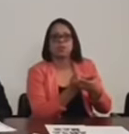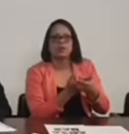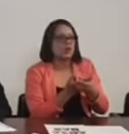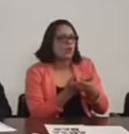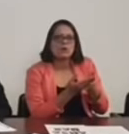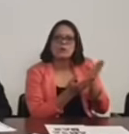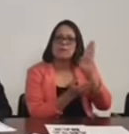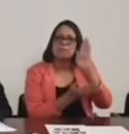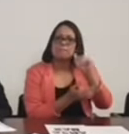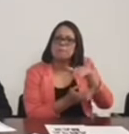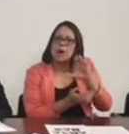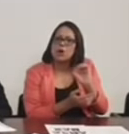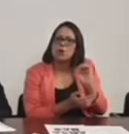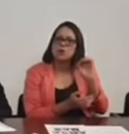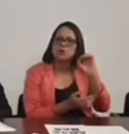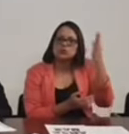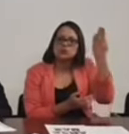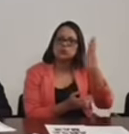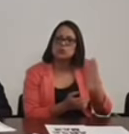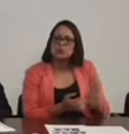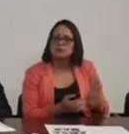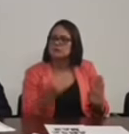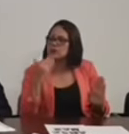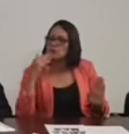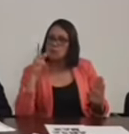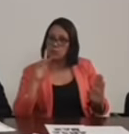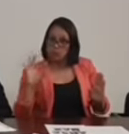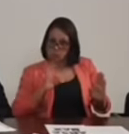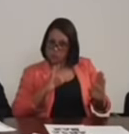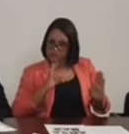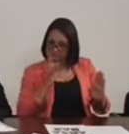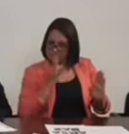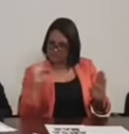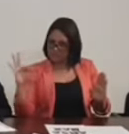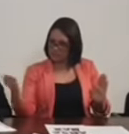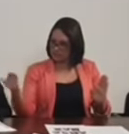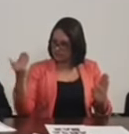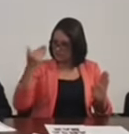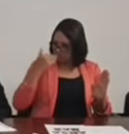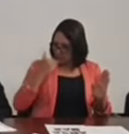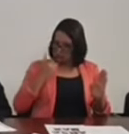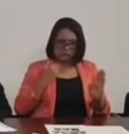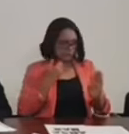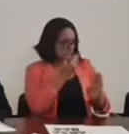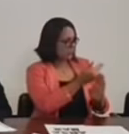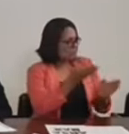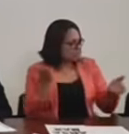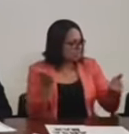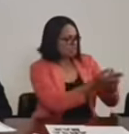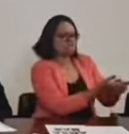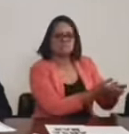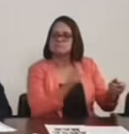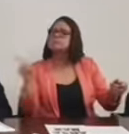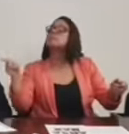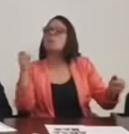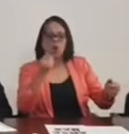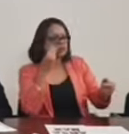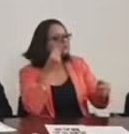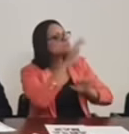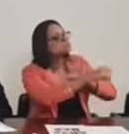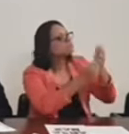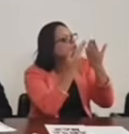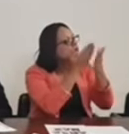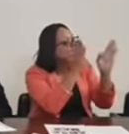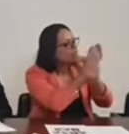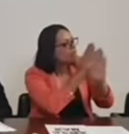do Brasil a pedido da Polícia Federal, para a Polícia Federal poder ver na conta do Banco do